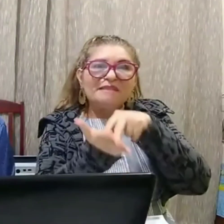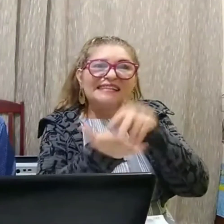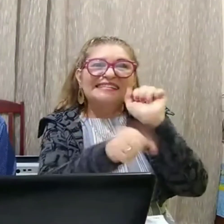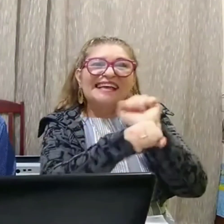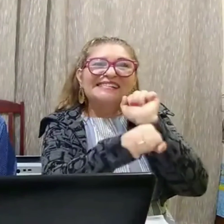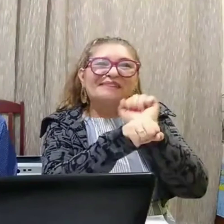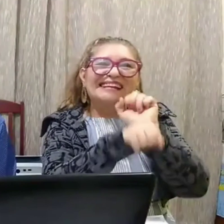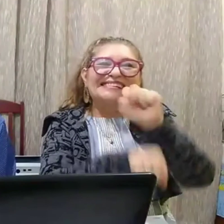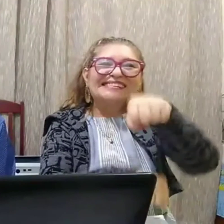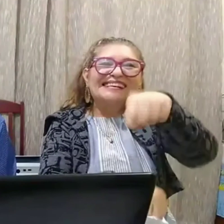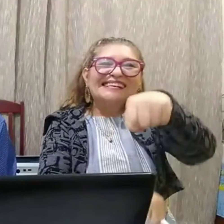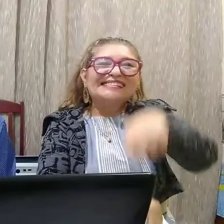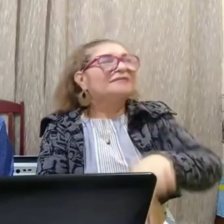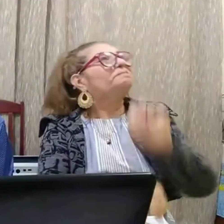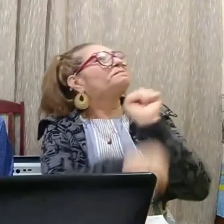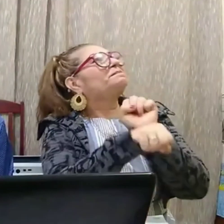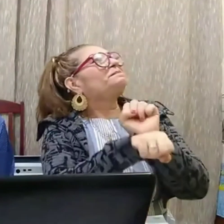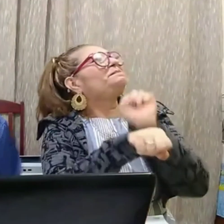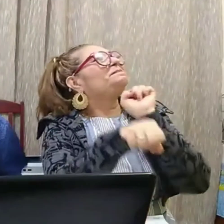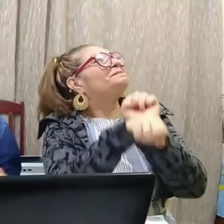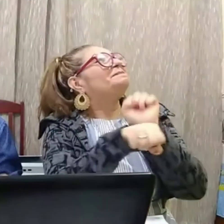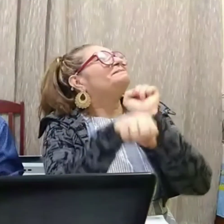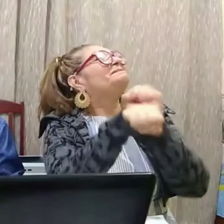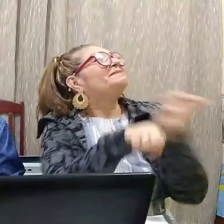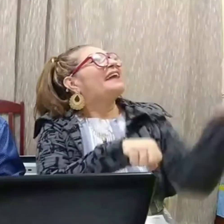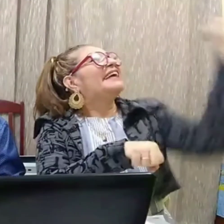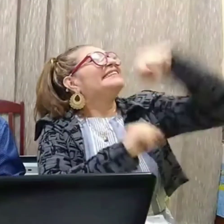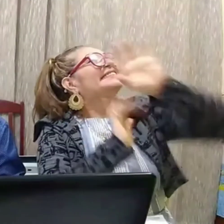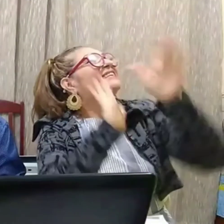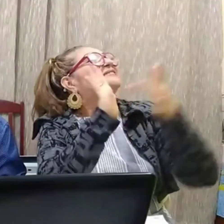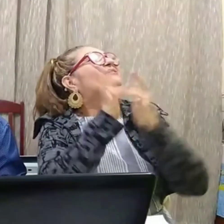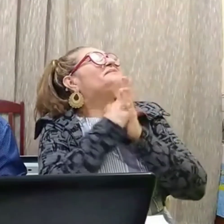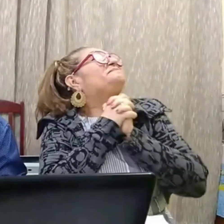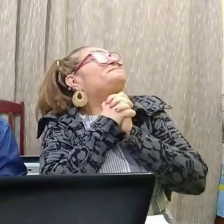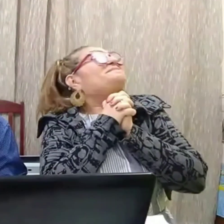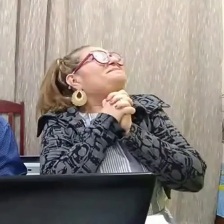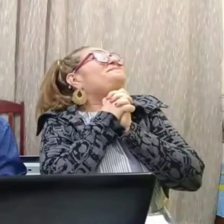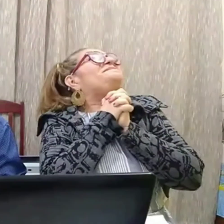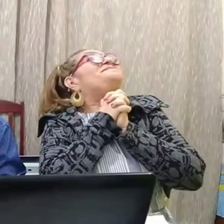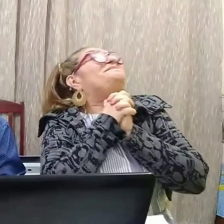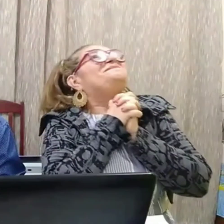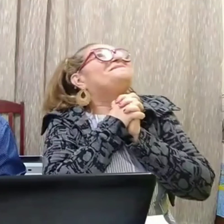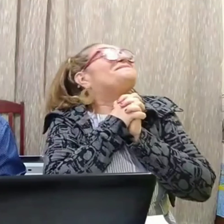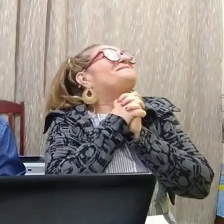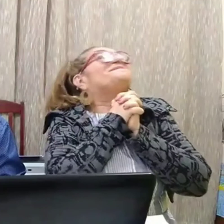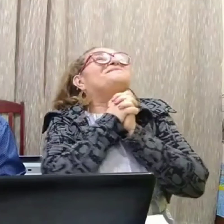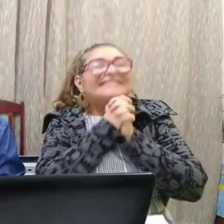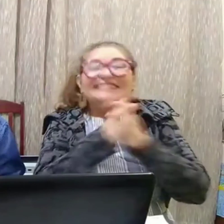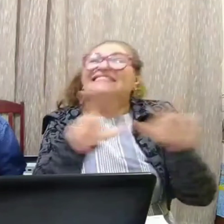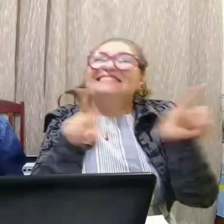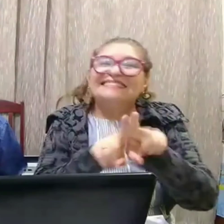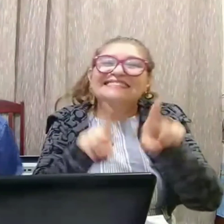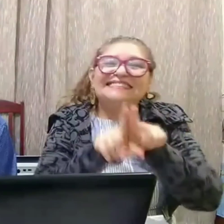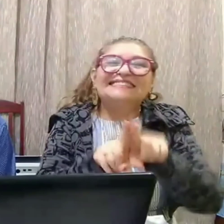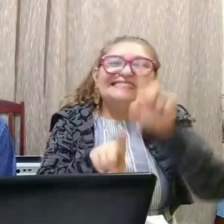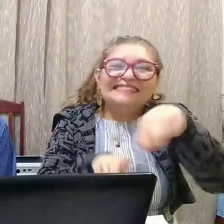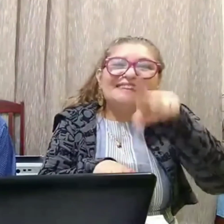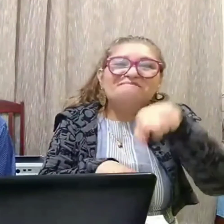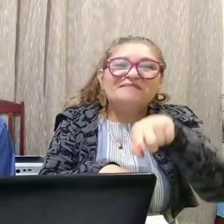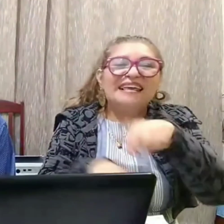esperança. Eles esperavam com muita ansiedade a volta de Jesus também nos seus dias. Mas além disto,